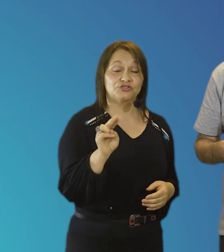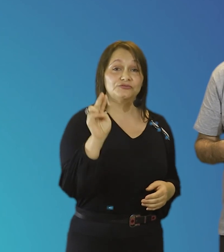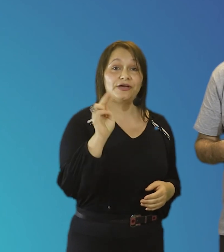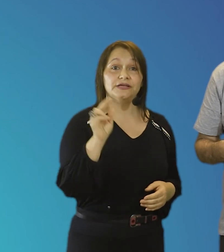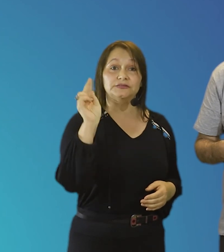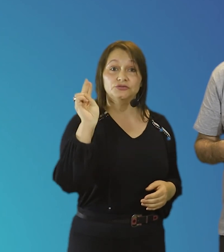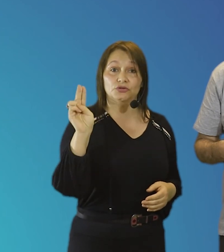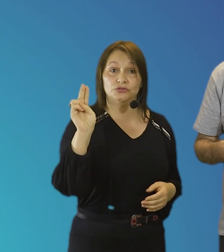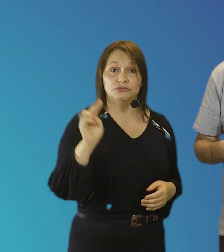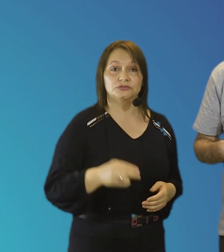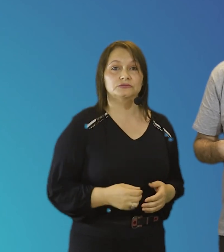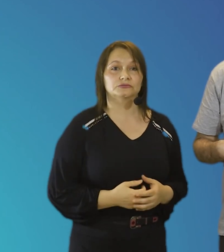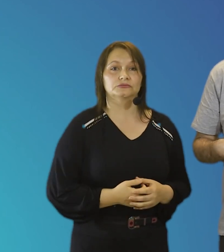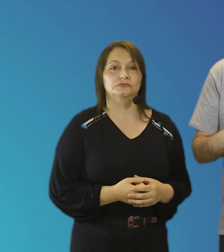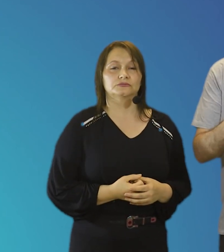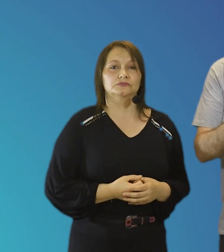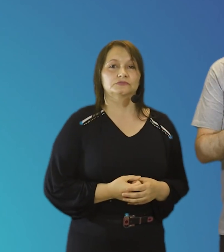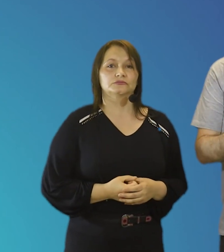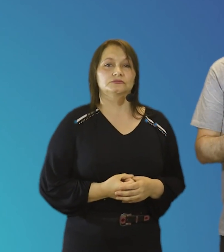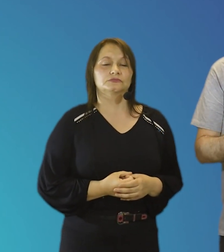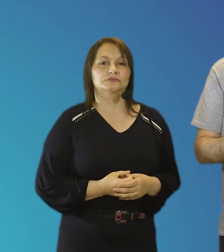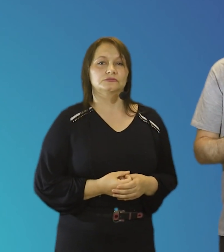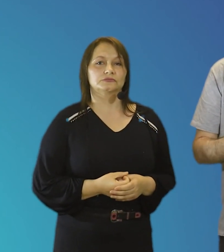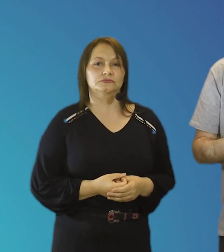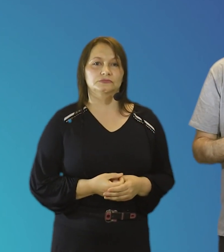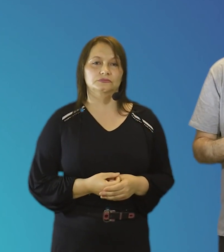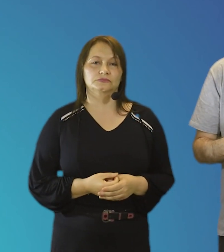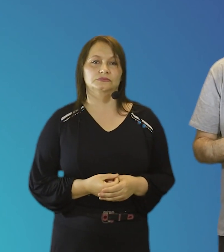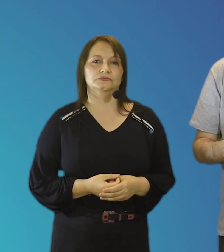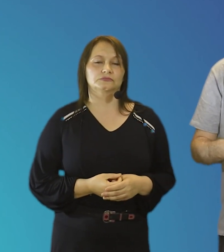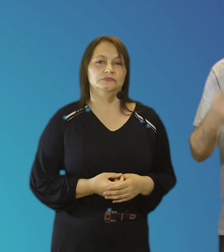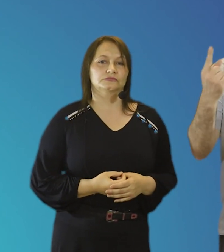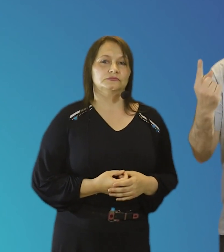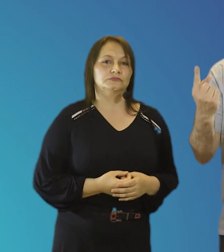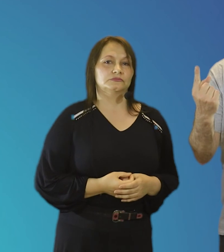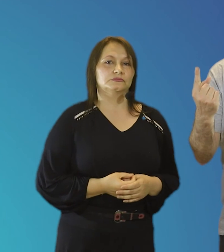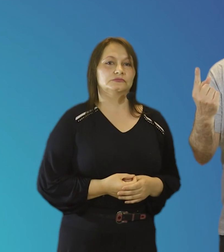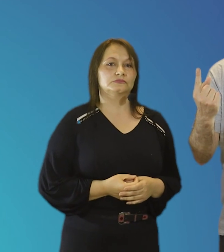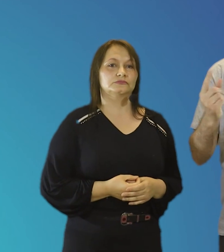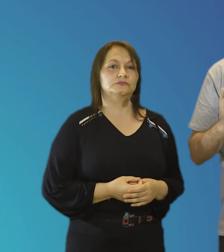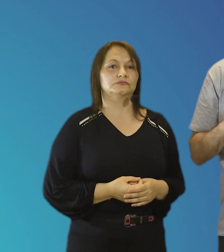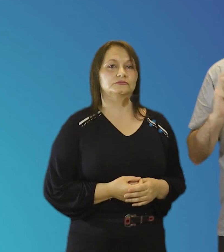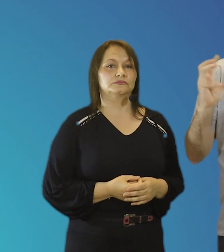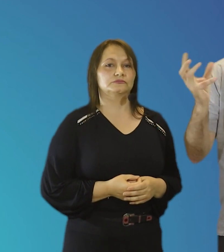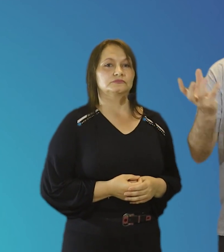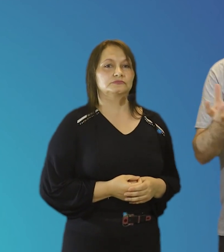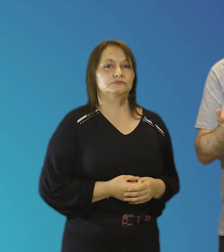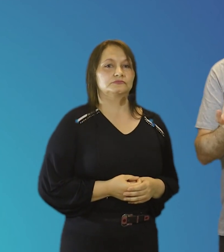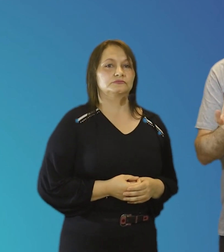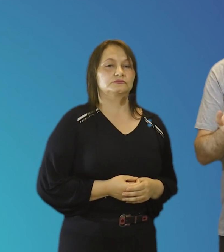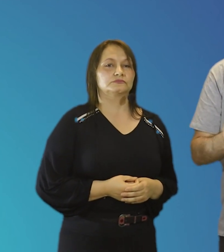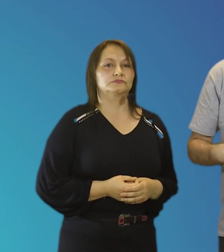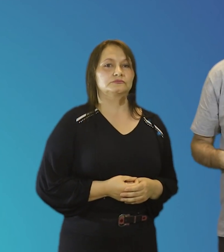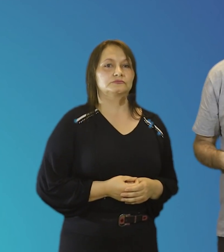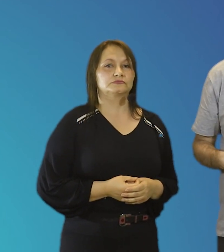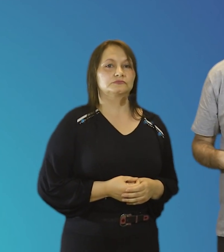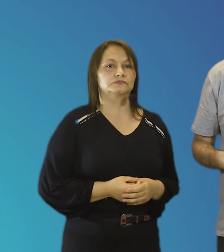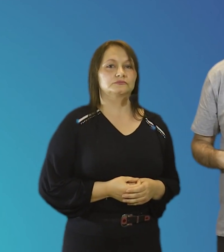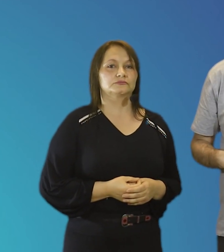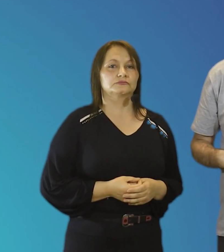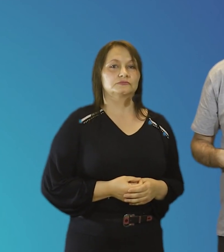comparativo é entre dois. Já o superlativo é usado quando comparamos um elemento com todos os seus semelhantes.